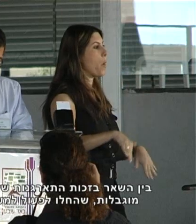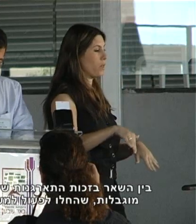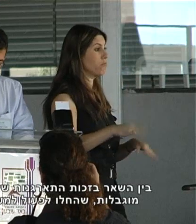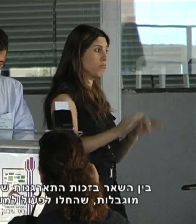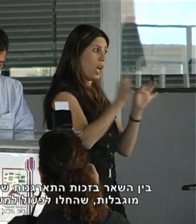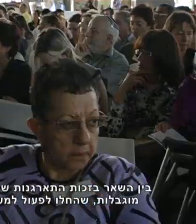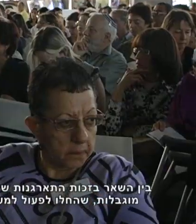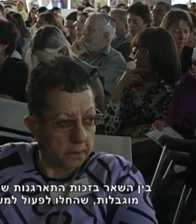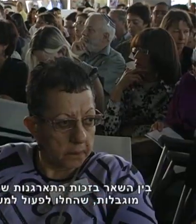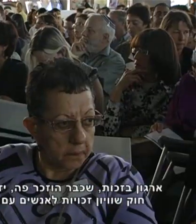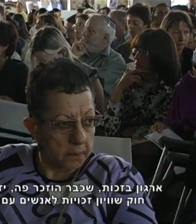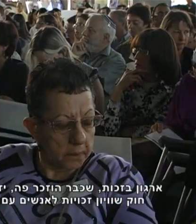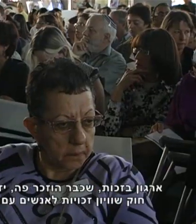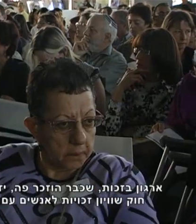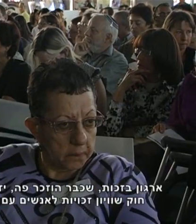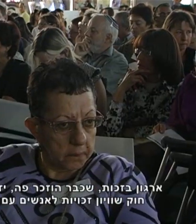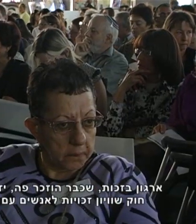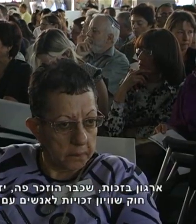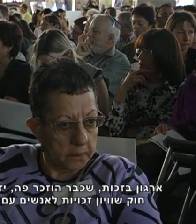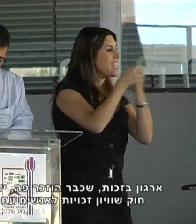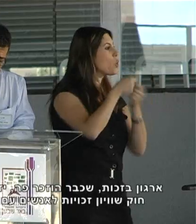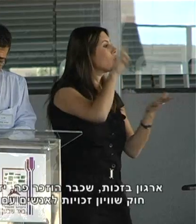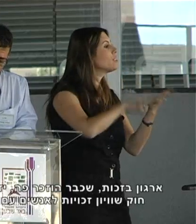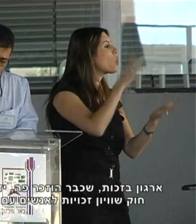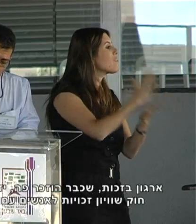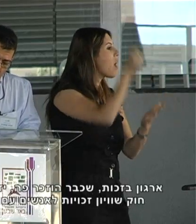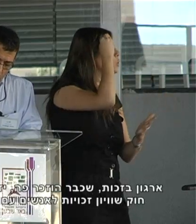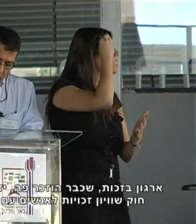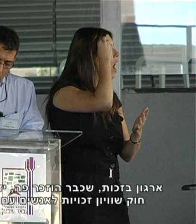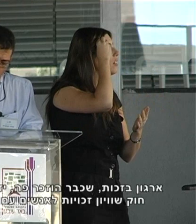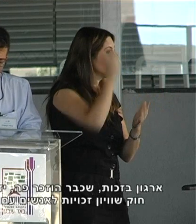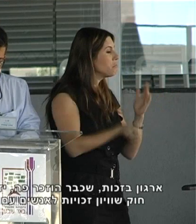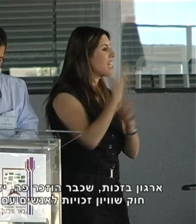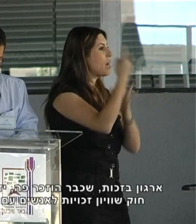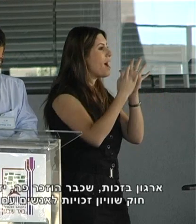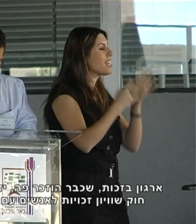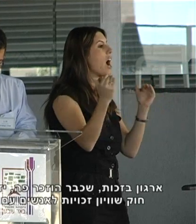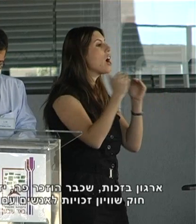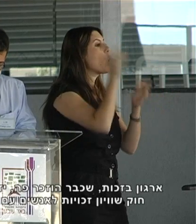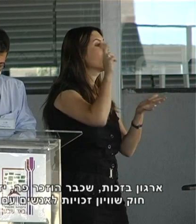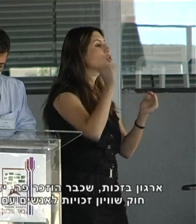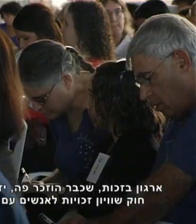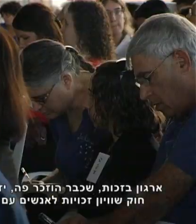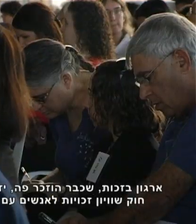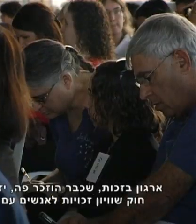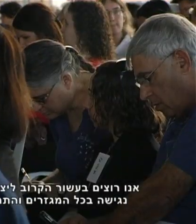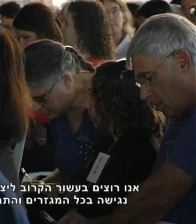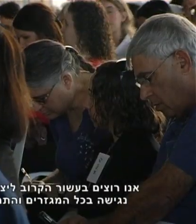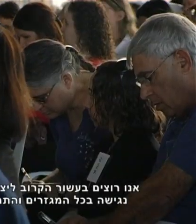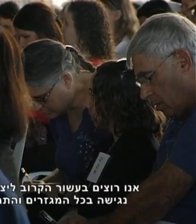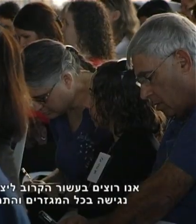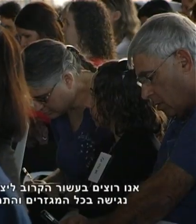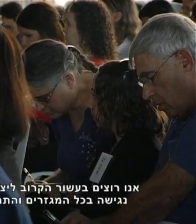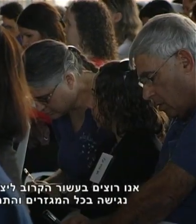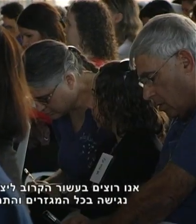שיכולו לפעול למען עצמם. ארגון בזכות שכבר הוזכר פה יזם את חקיקת חוק שוויון זכויות לאנשים עם מוגבלות. אנו